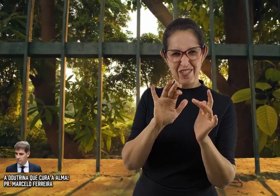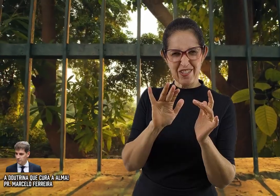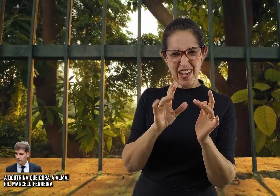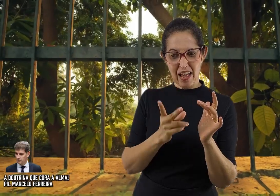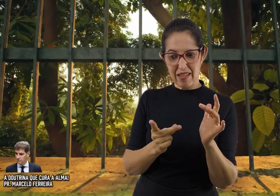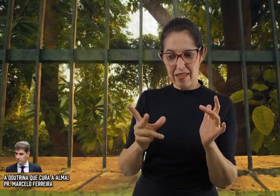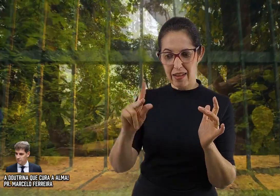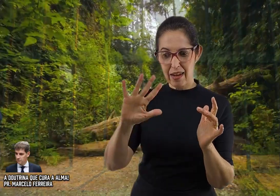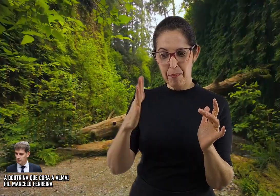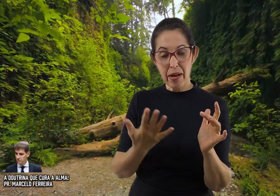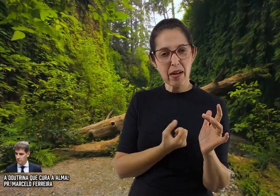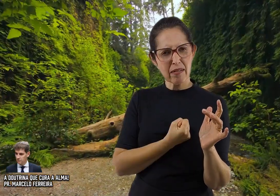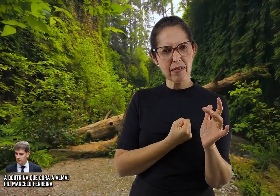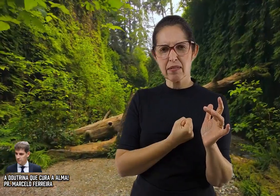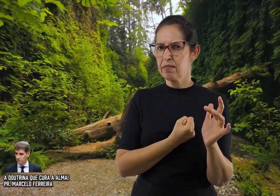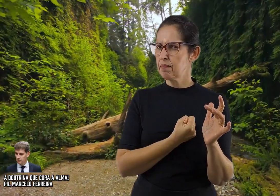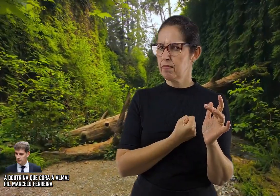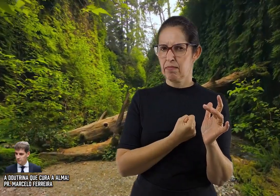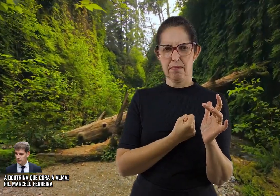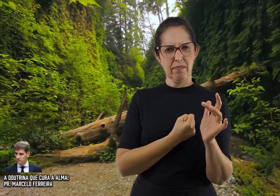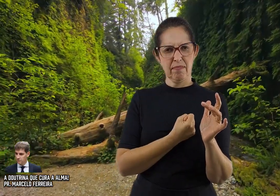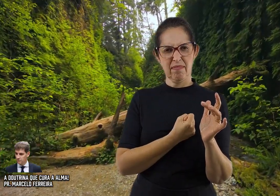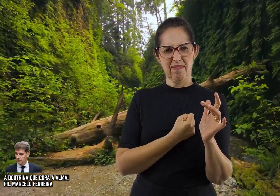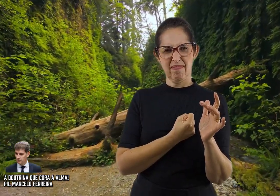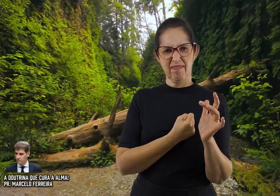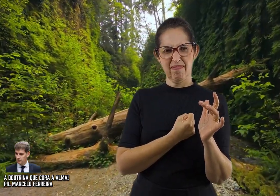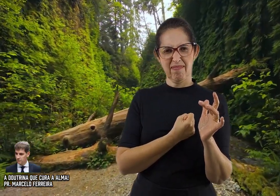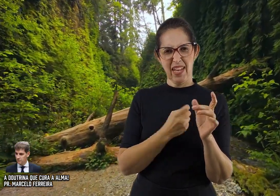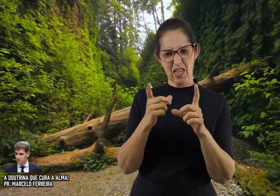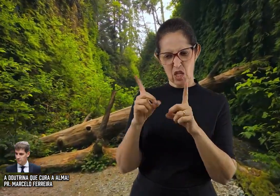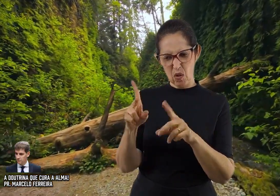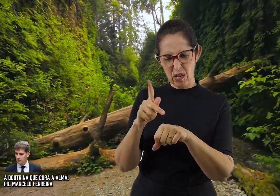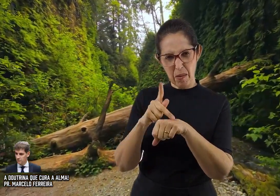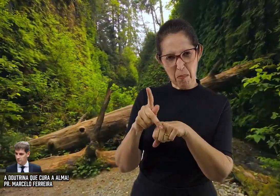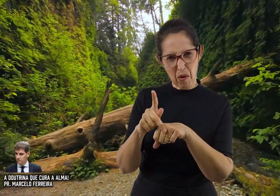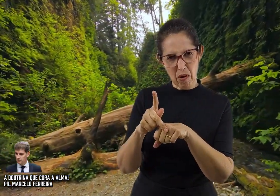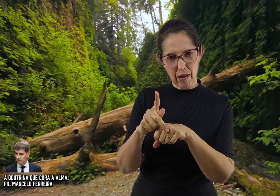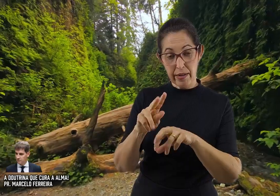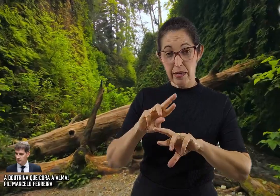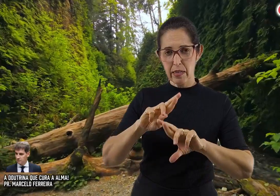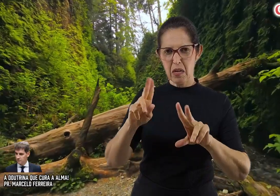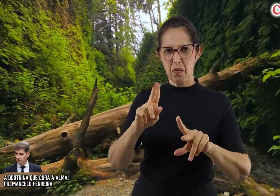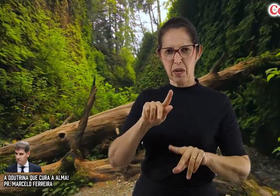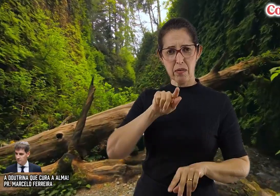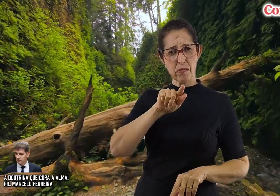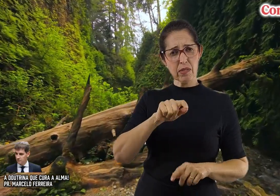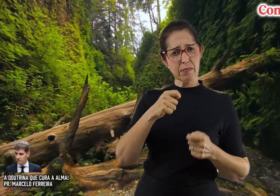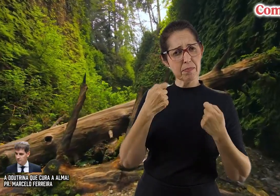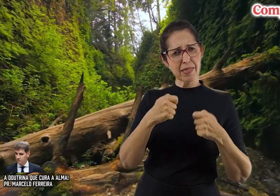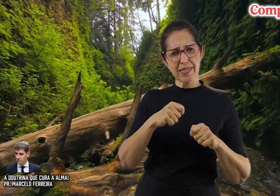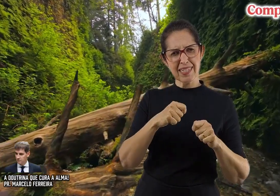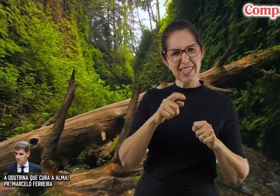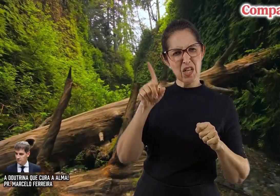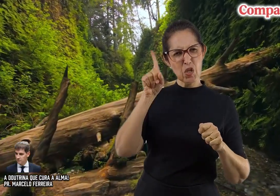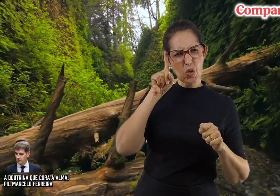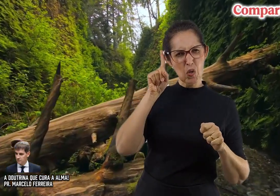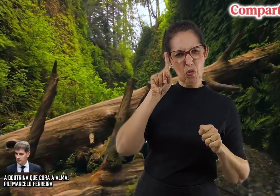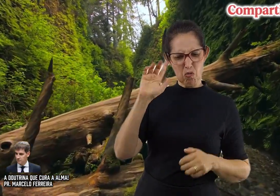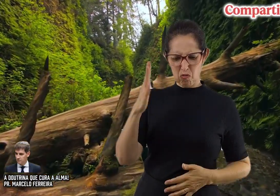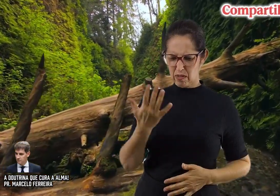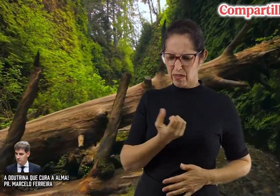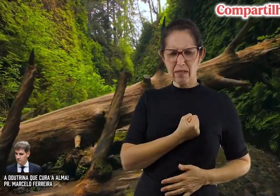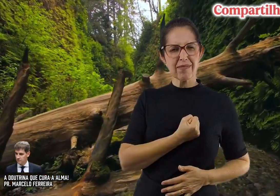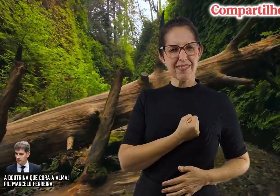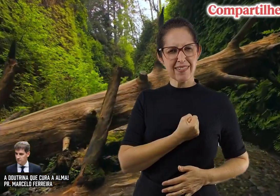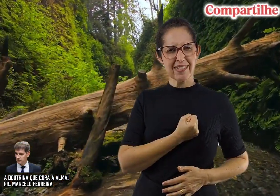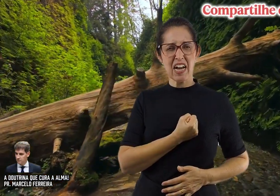essa doutrina é isso? Sim ou não? Não é. Essa doutrina não é. Então, salvo uma vez, salvo para